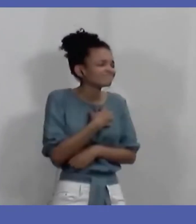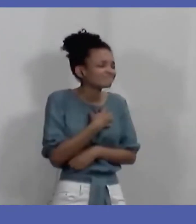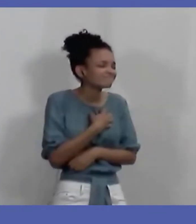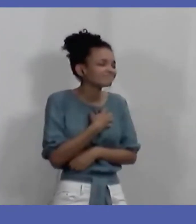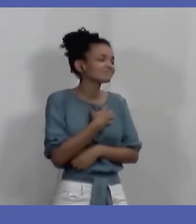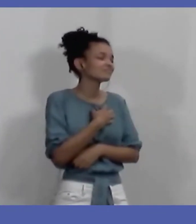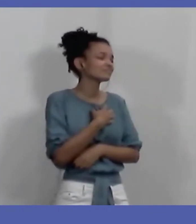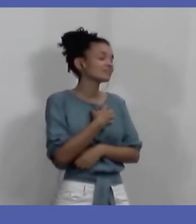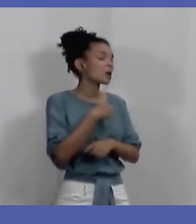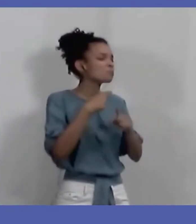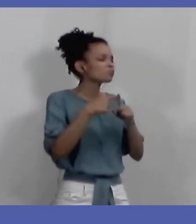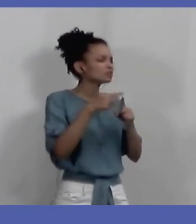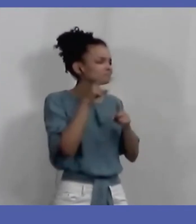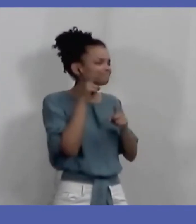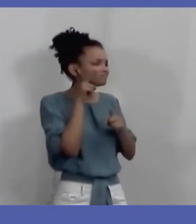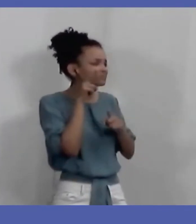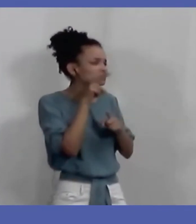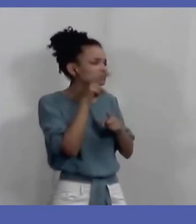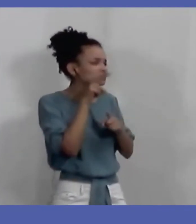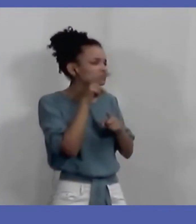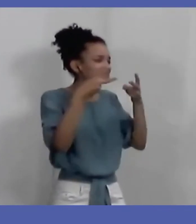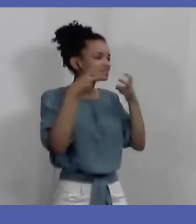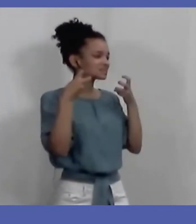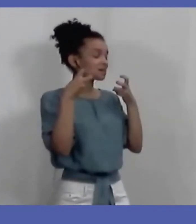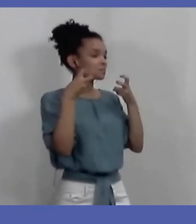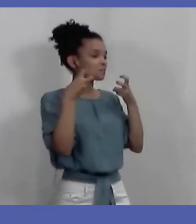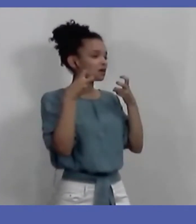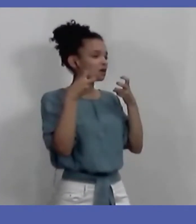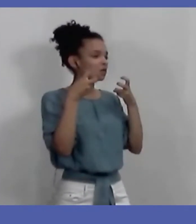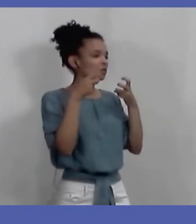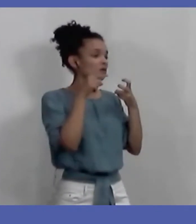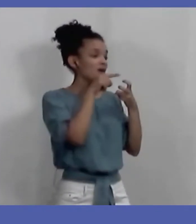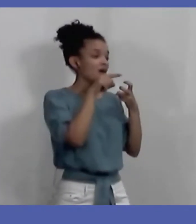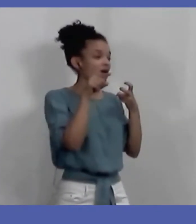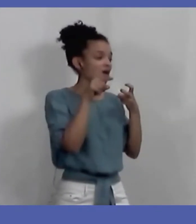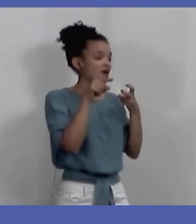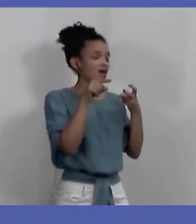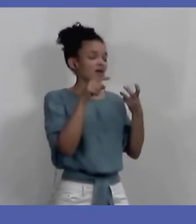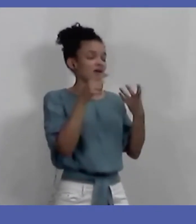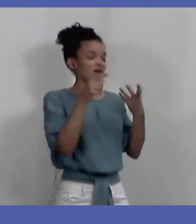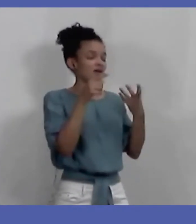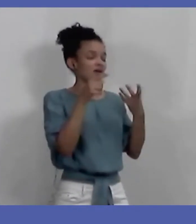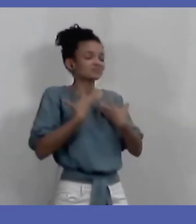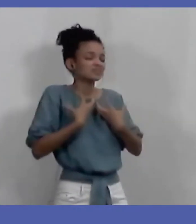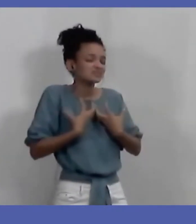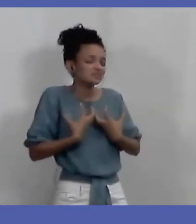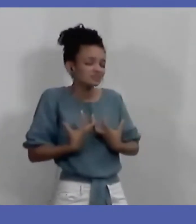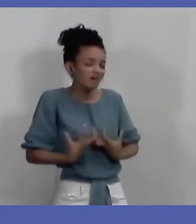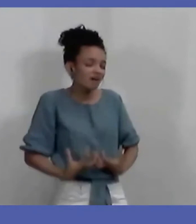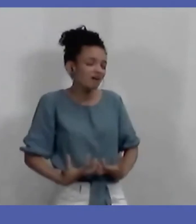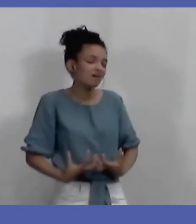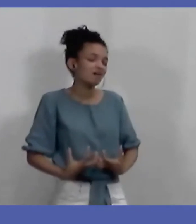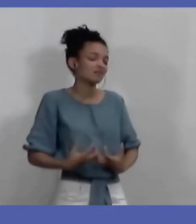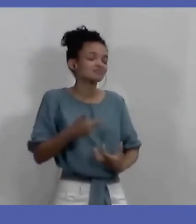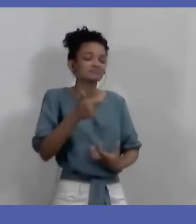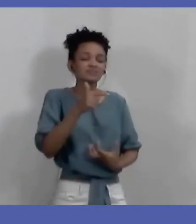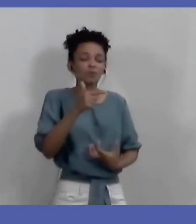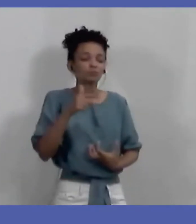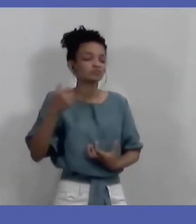e exaustas, como ovelhas que não têm pastor. Essa